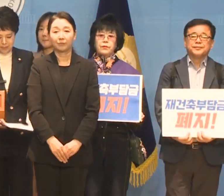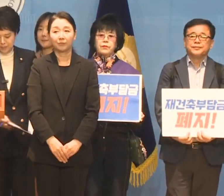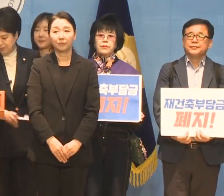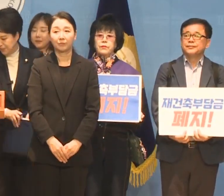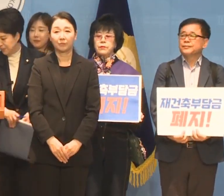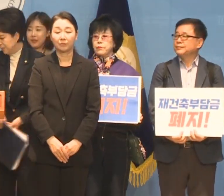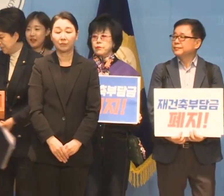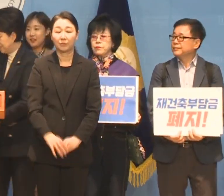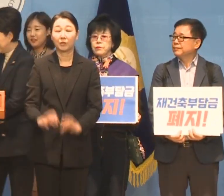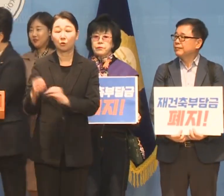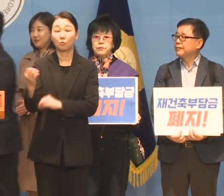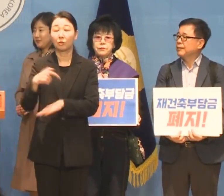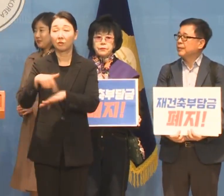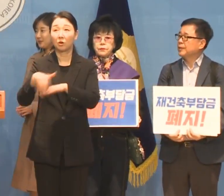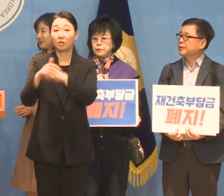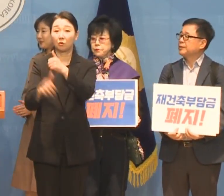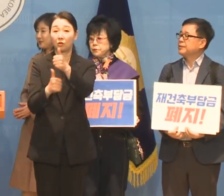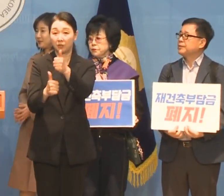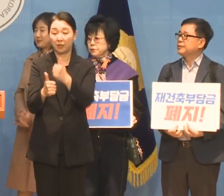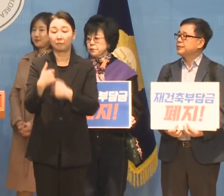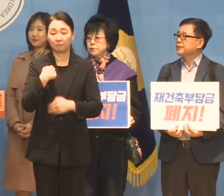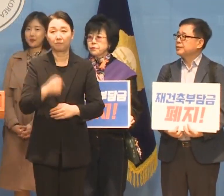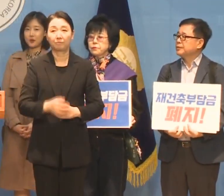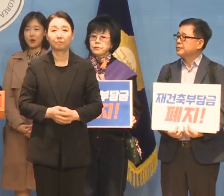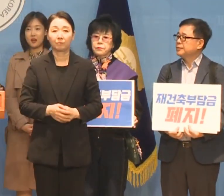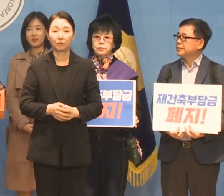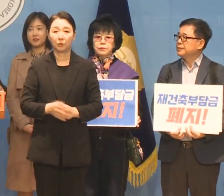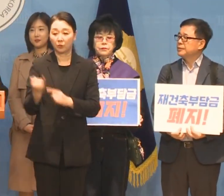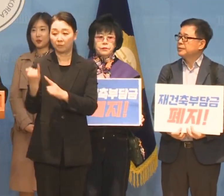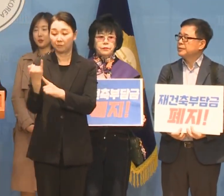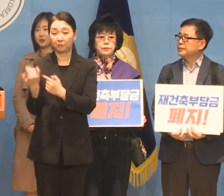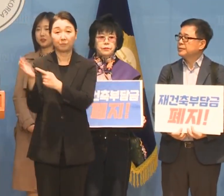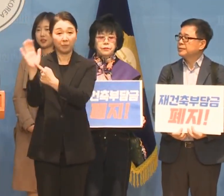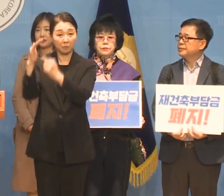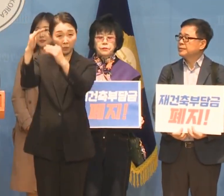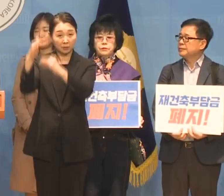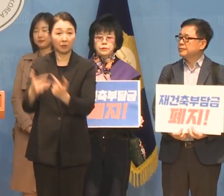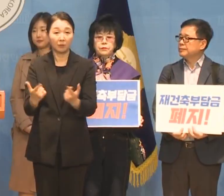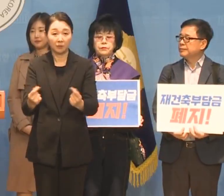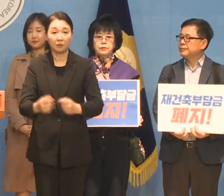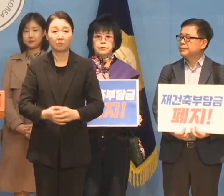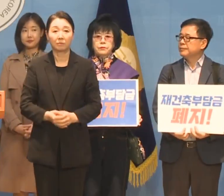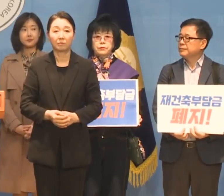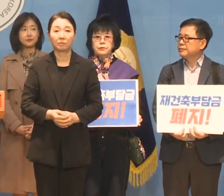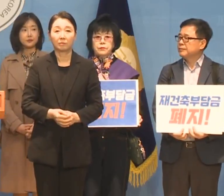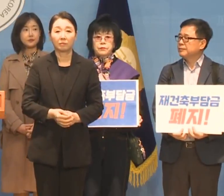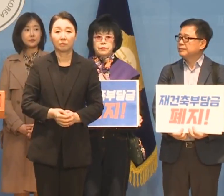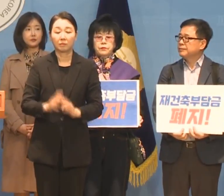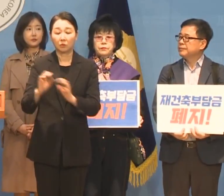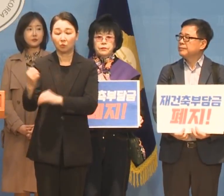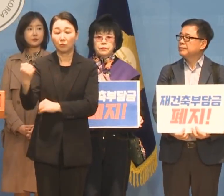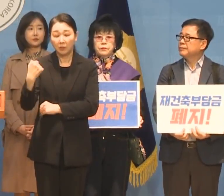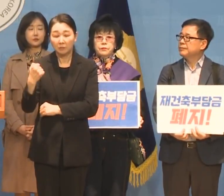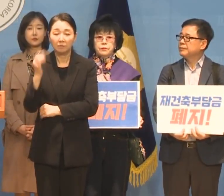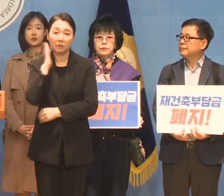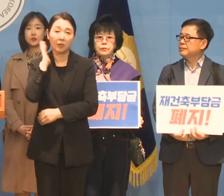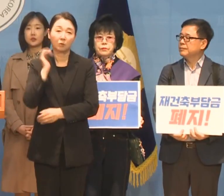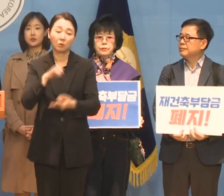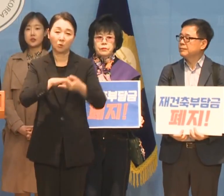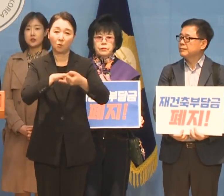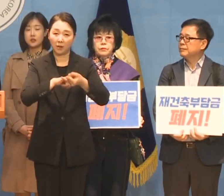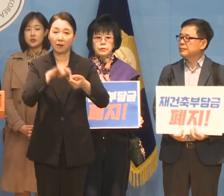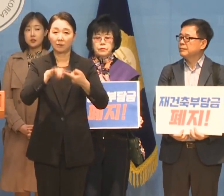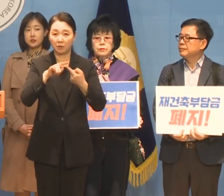예, 국민의힘 정책위원장입니다. 오늘 김은혜 의원께서 발표하신 내용은 사실상 국민의힘의 대선